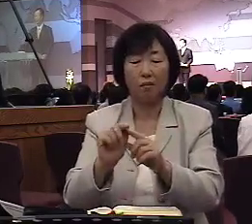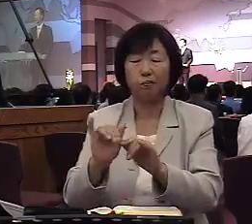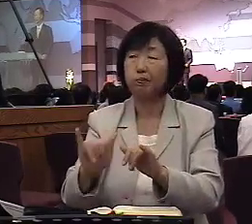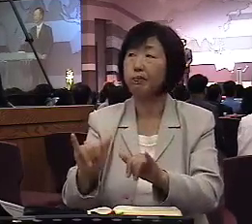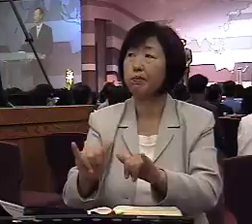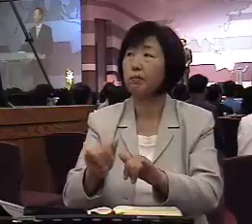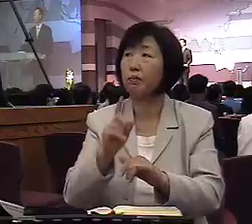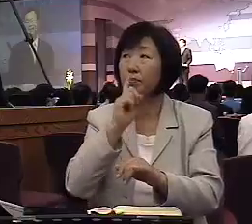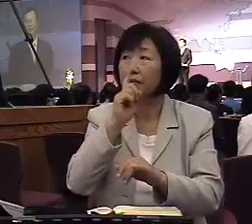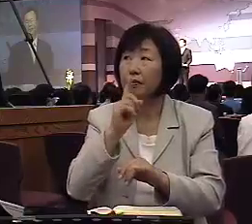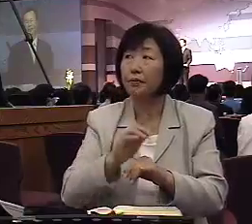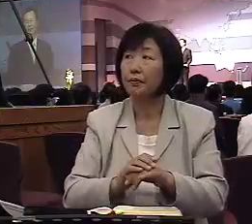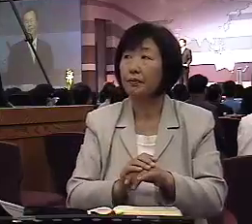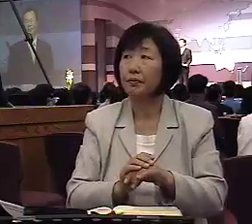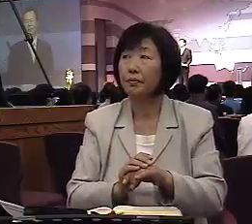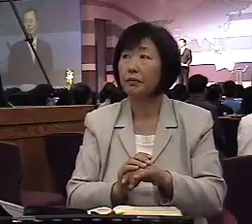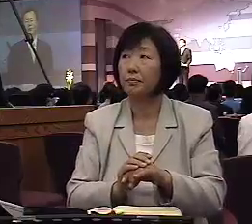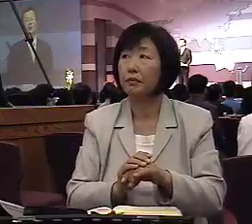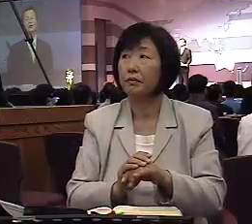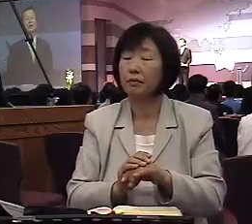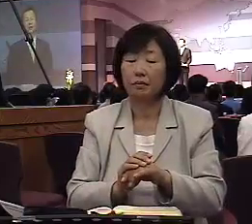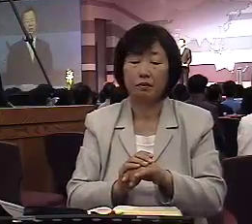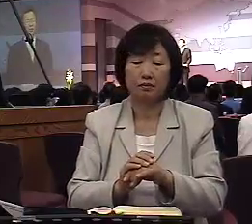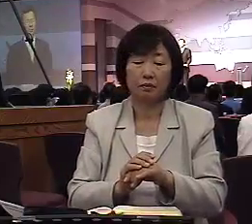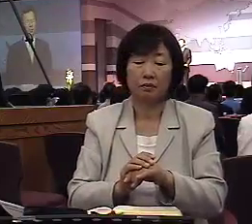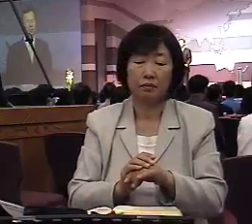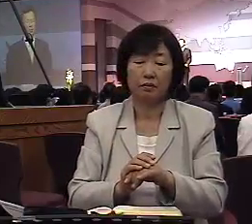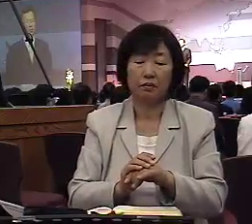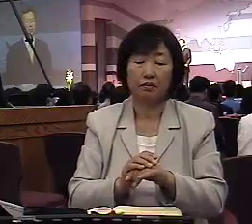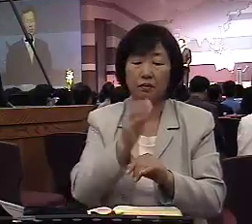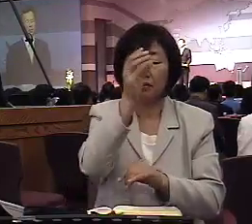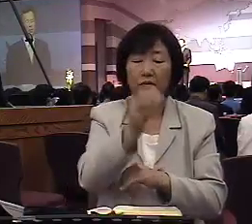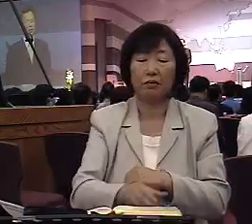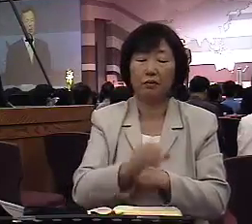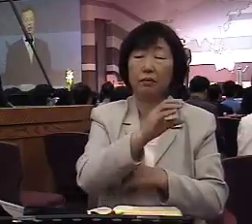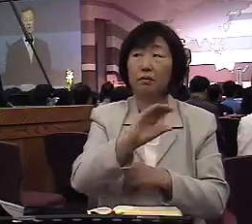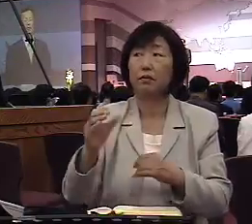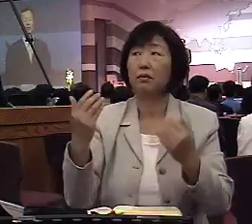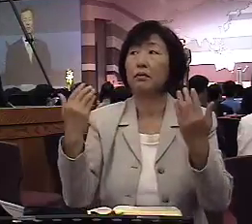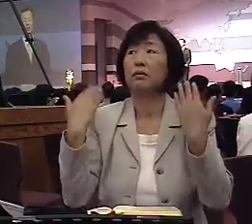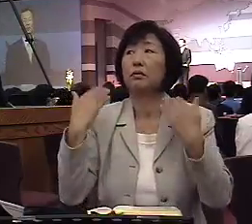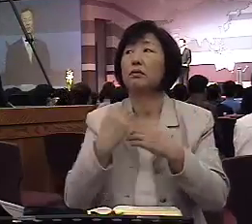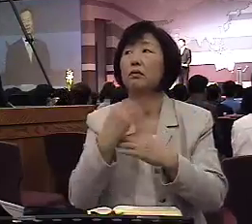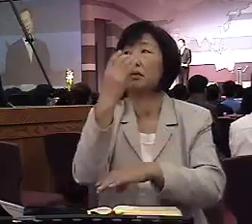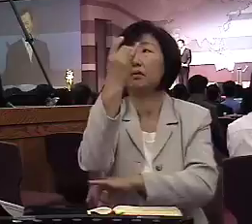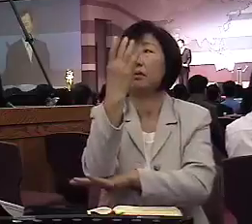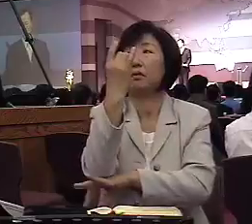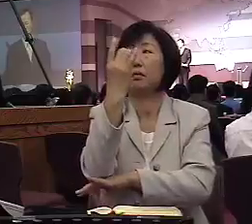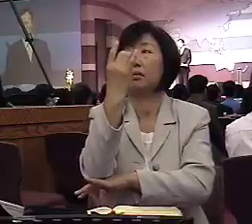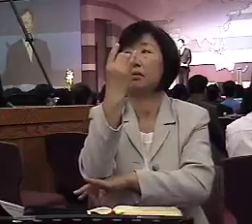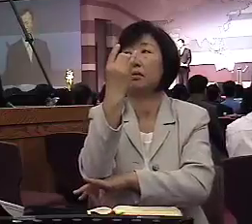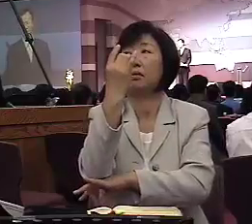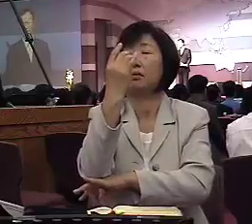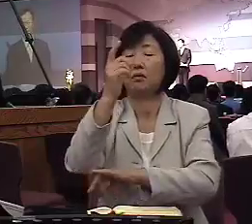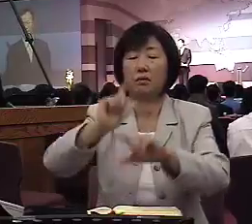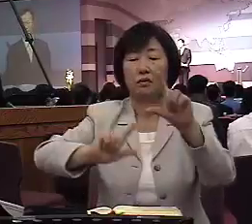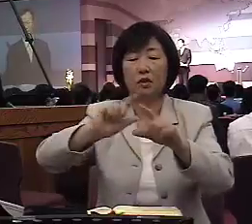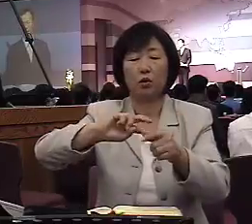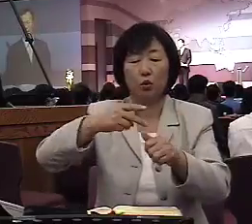그렇게 얘기를 하더라고요. 여러분, 신학생도 원래 모습으로 돌아갈 수 있습니다.